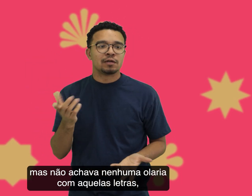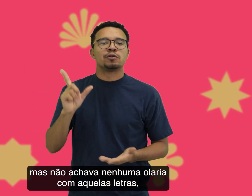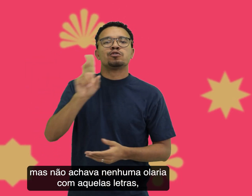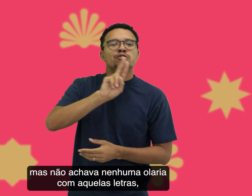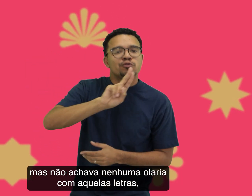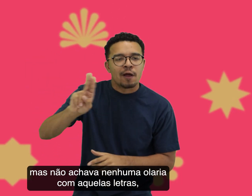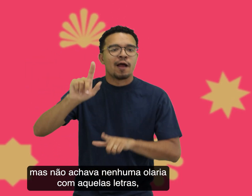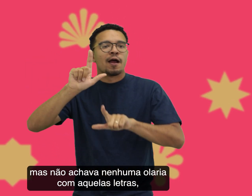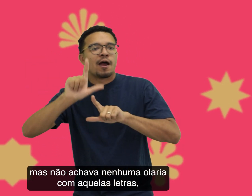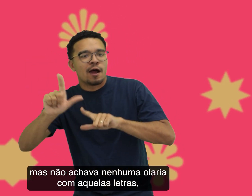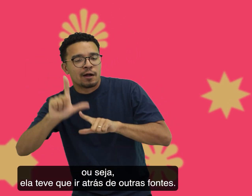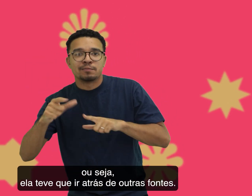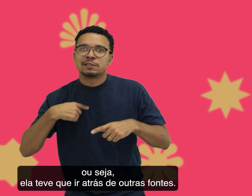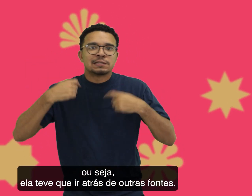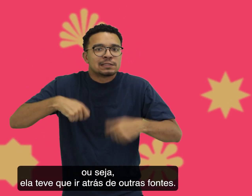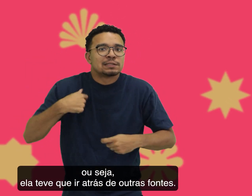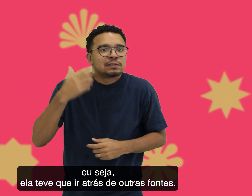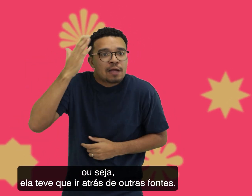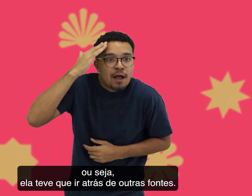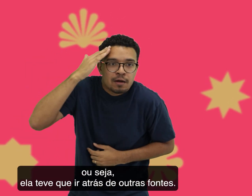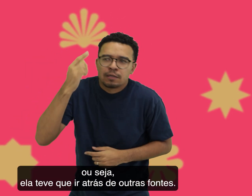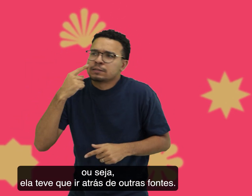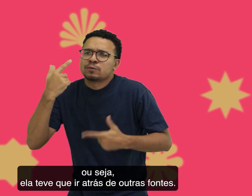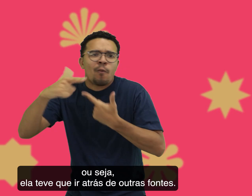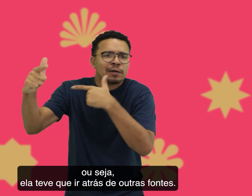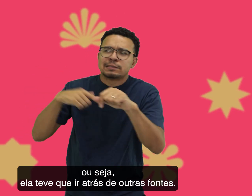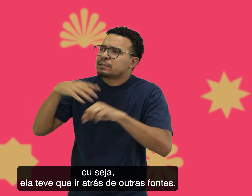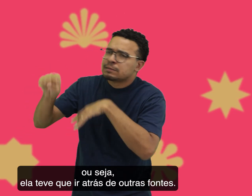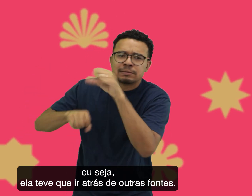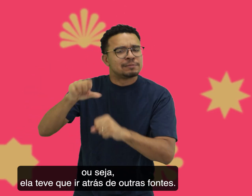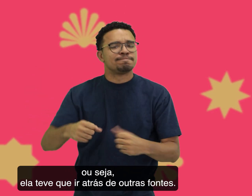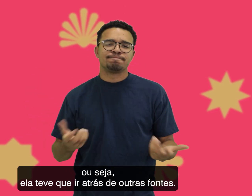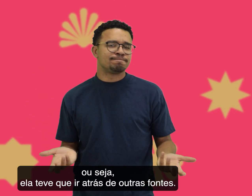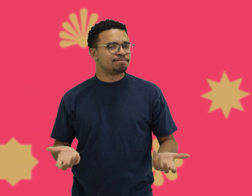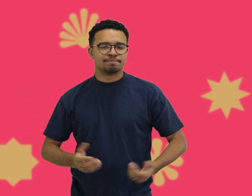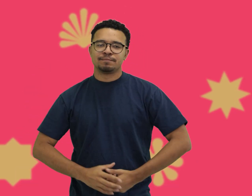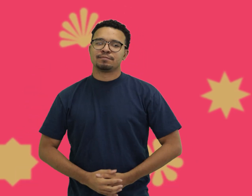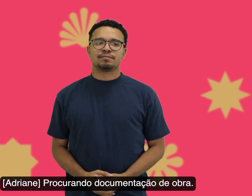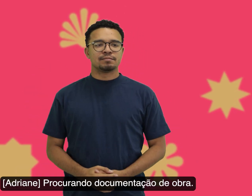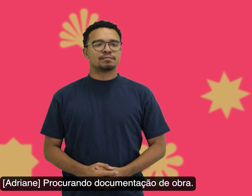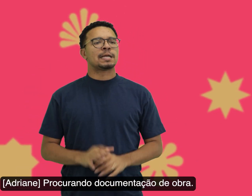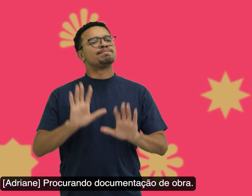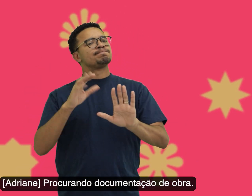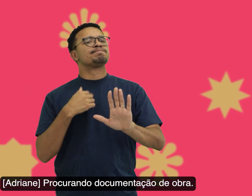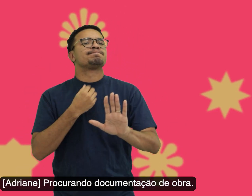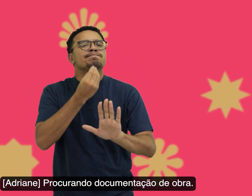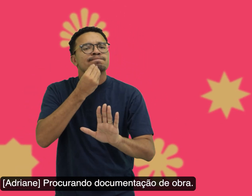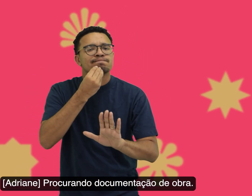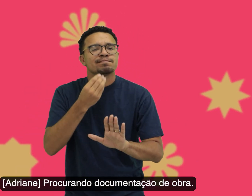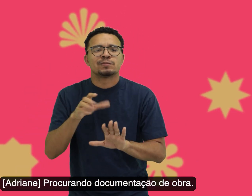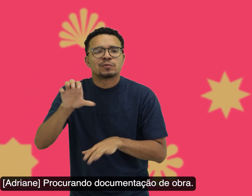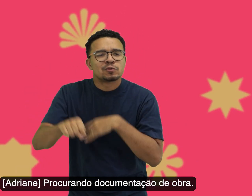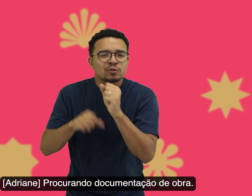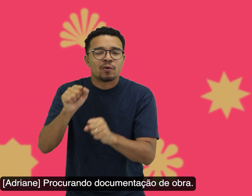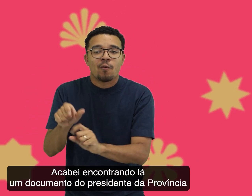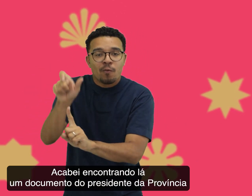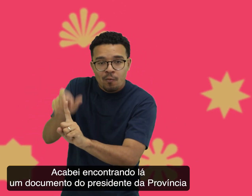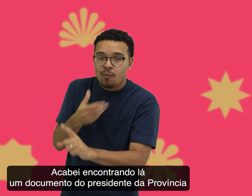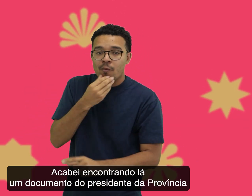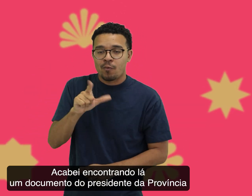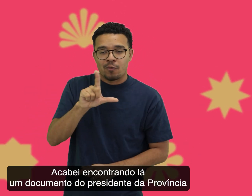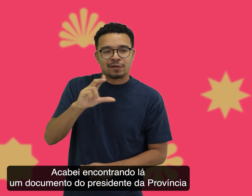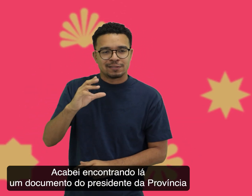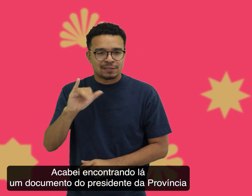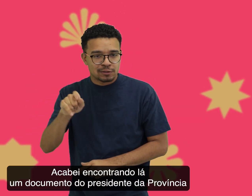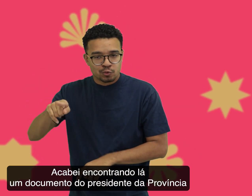achava nenhuma olaria com aquelas letras. Ou seja, ela teve que ir atrás de outras fontes. Procurando documentação de